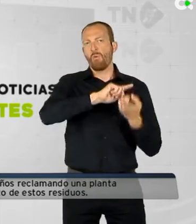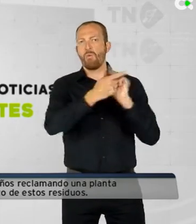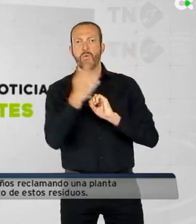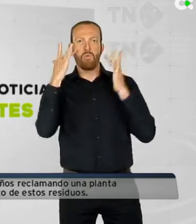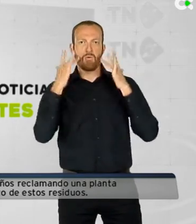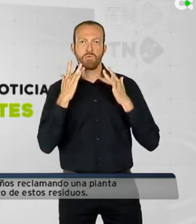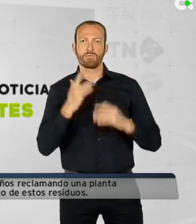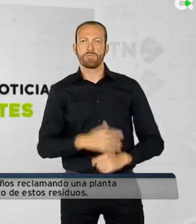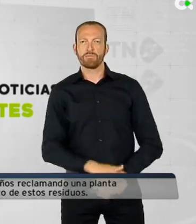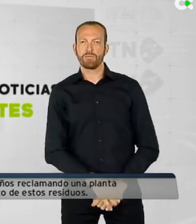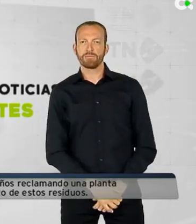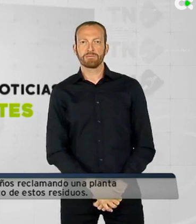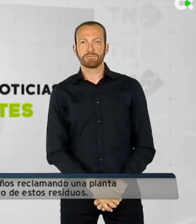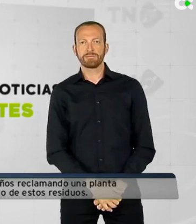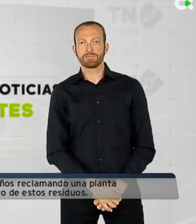residuos.